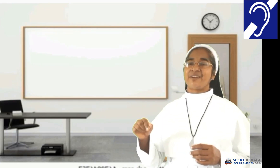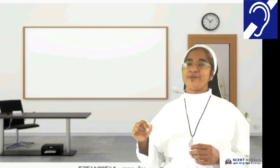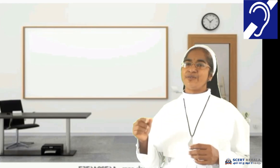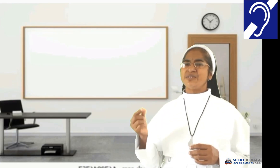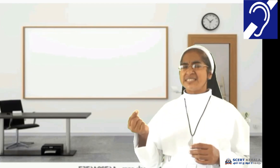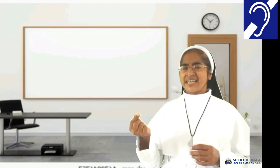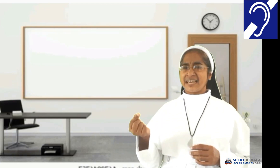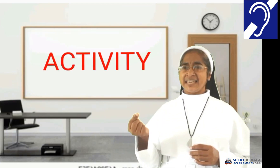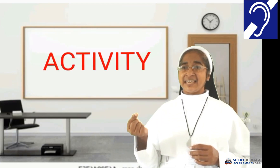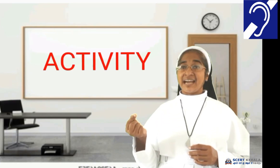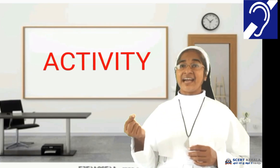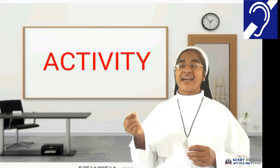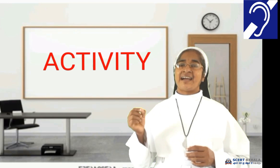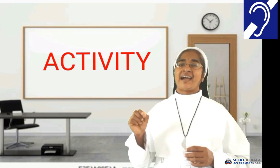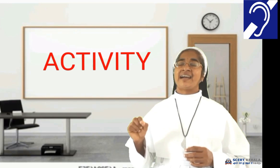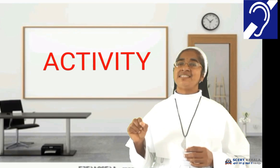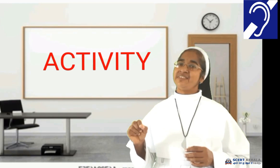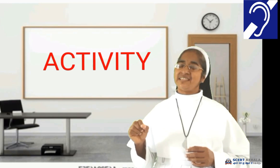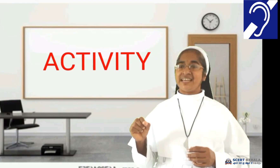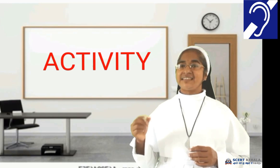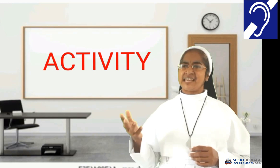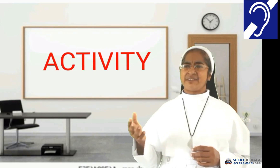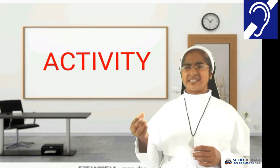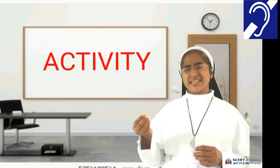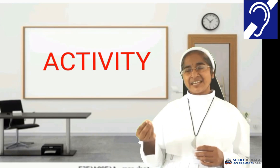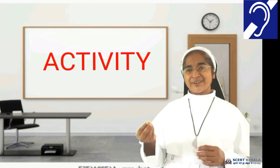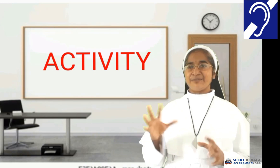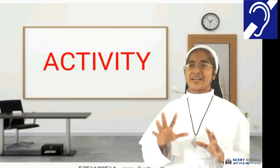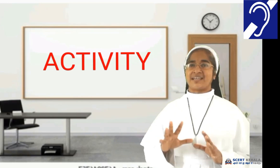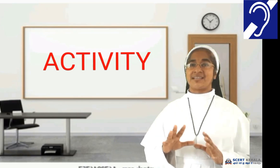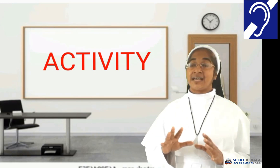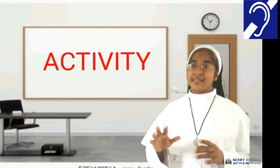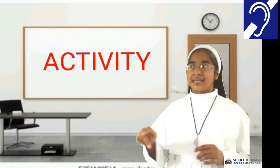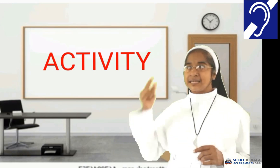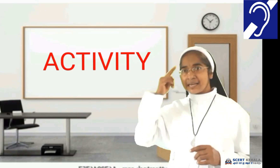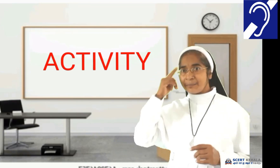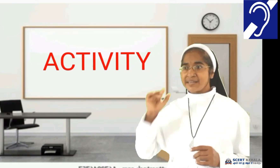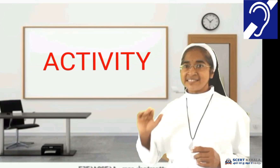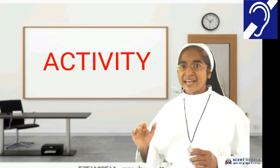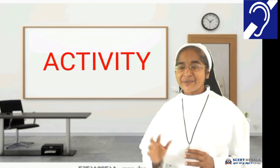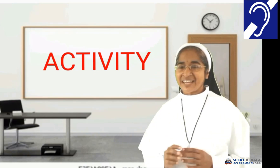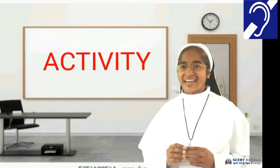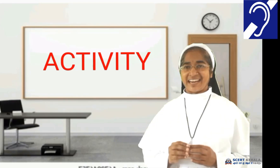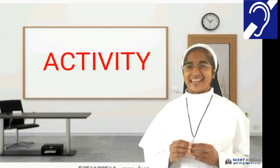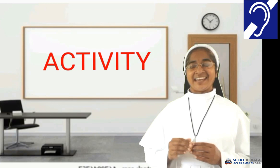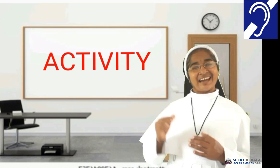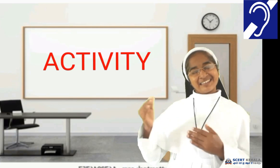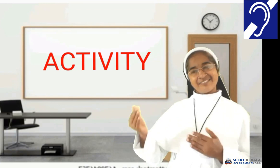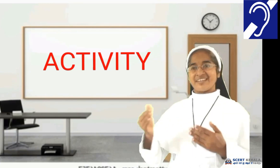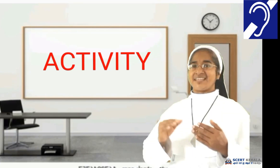ഞാനൊരു ചെറിയ ആക്ടിവിറ്റി തരുവാണ് ചെറിയൊരു വർക്ക് നിങ്ങൾക്ക് ഇതെല്ലാം മനസ്സിലാകുമെന്ന് അറിയണ്ടേ അതിന് വേണ്ടിയിട്ട്